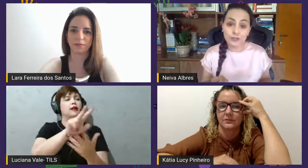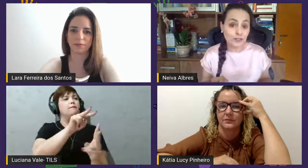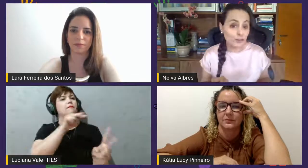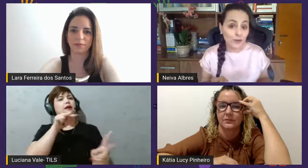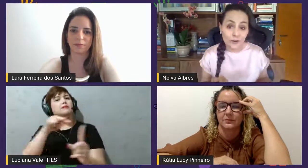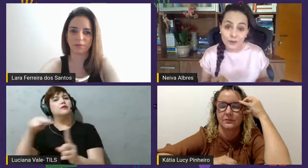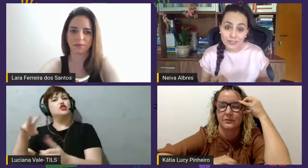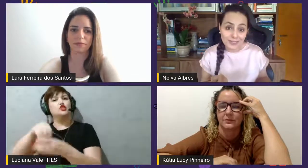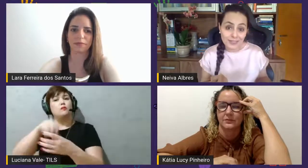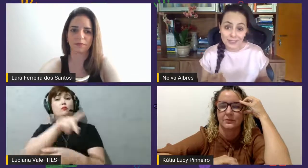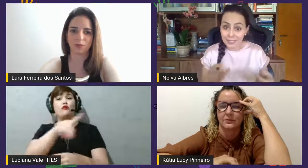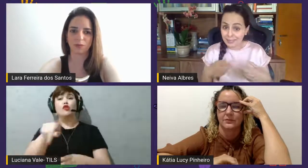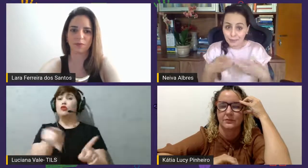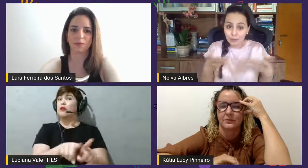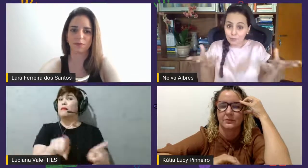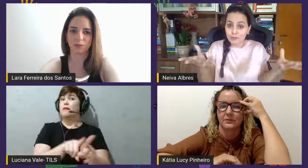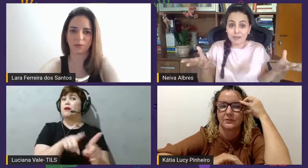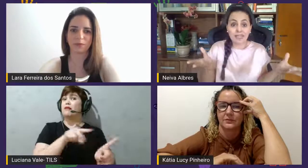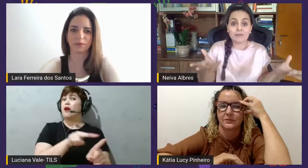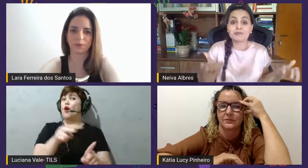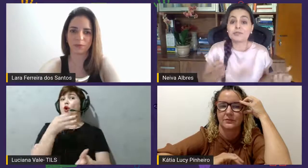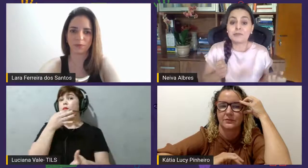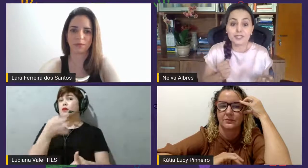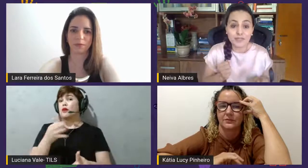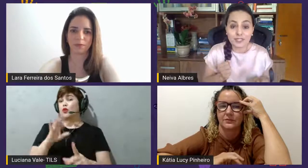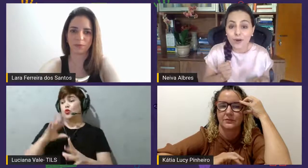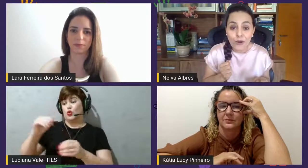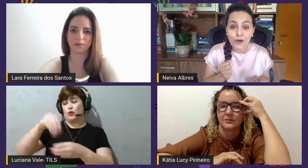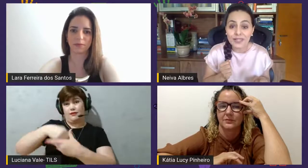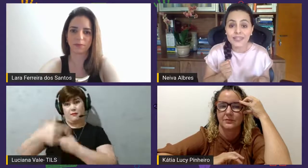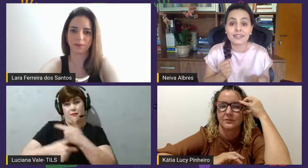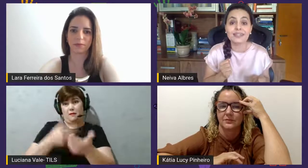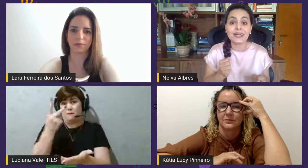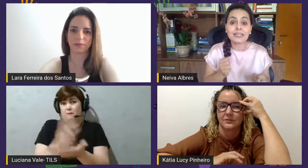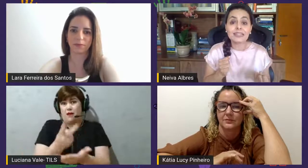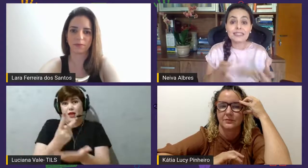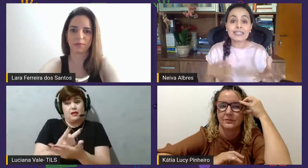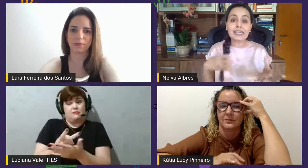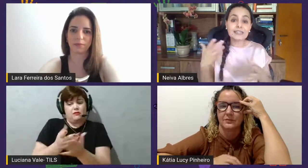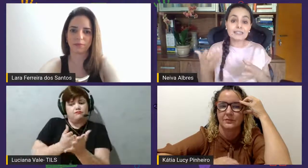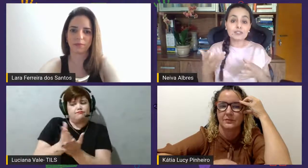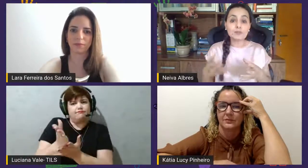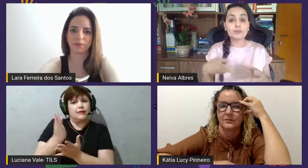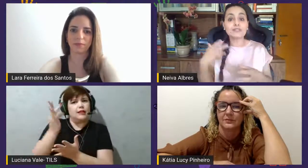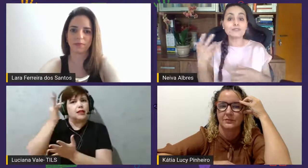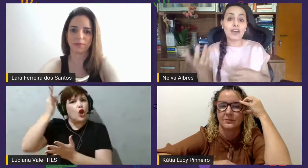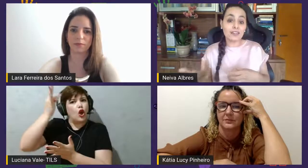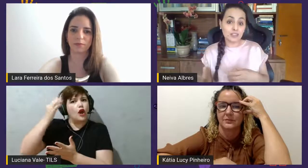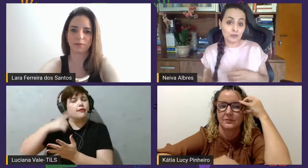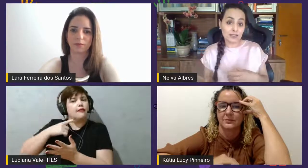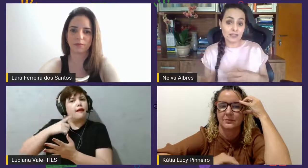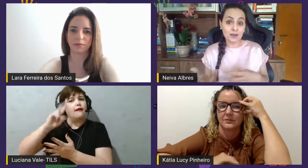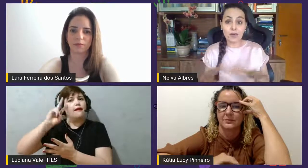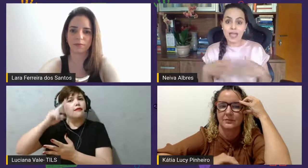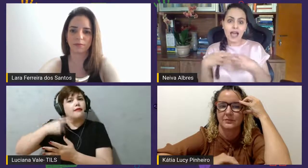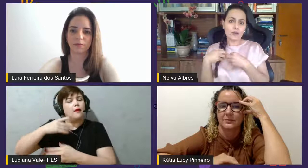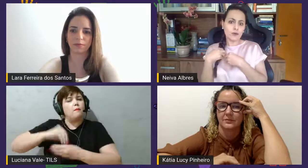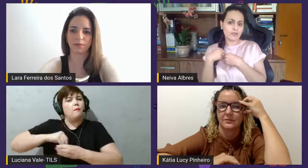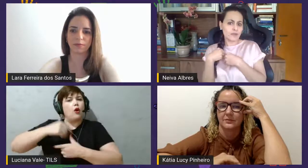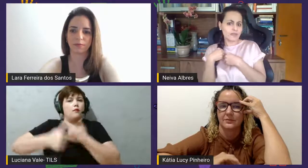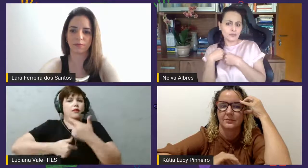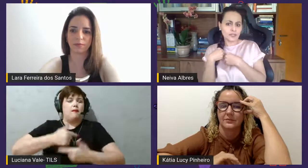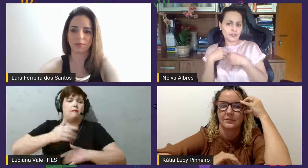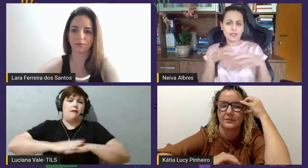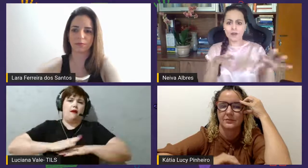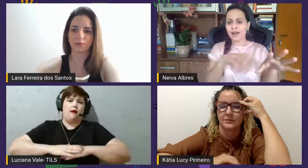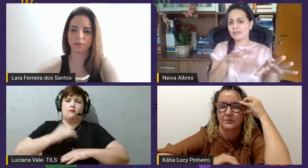entre os professores, nem todo mundo trabalha a mesma perspectiva teórica, tem interesses por esfera de atuação, eu